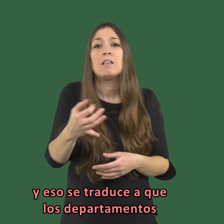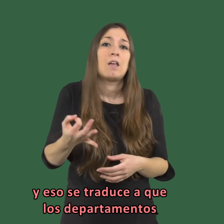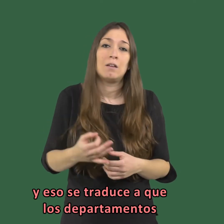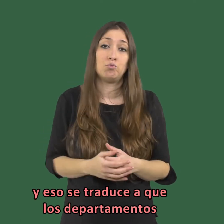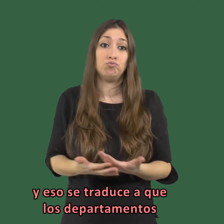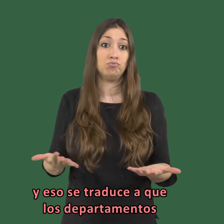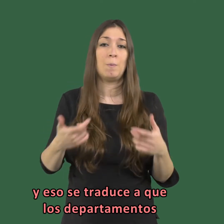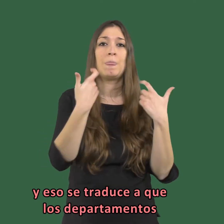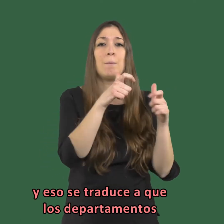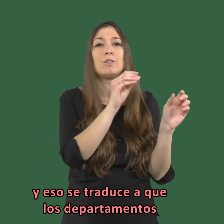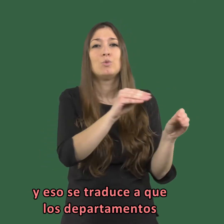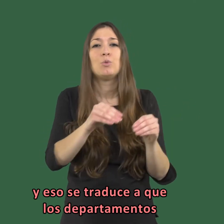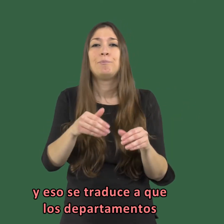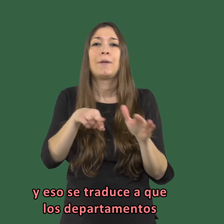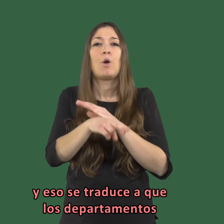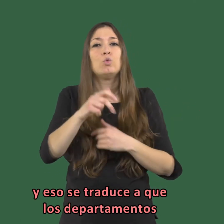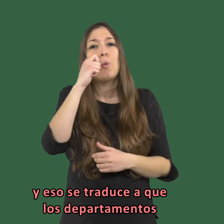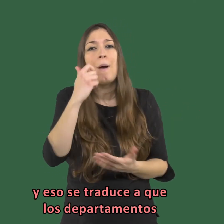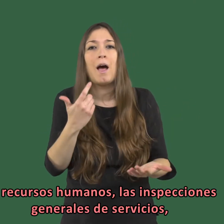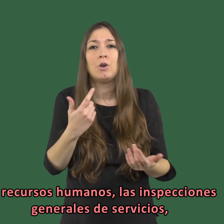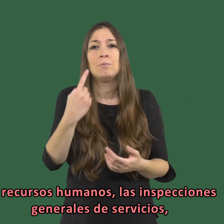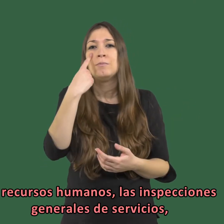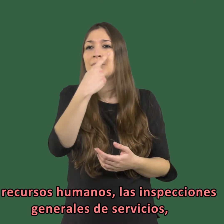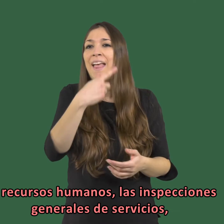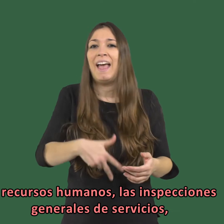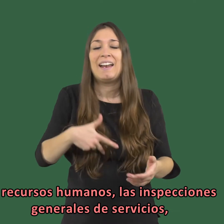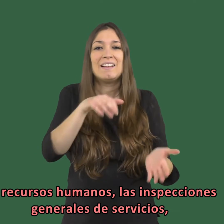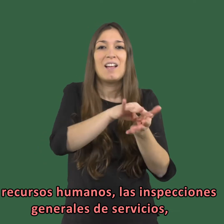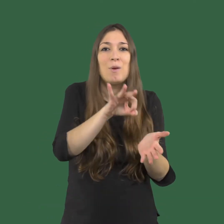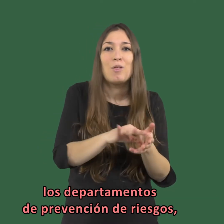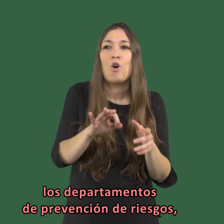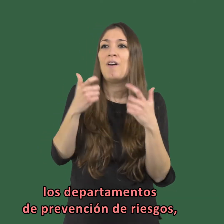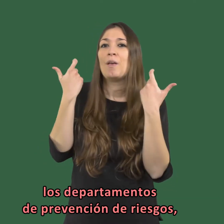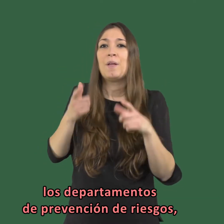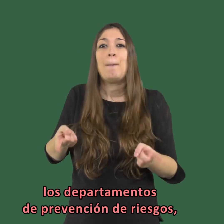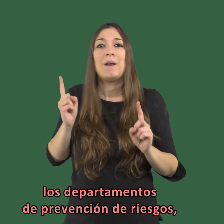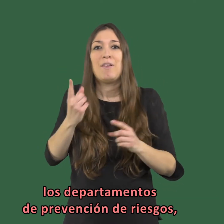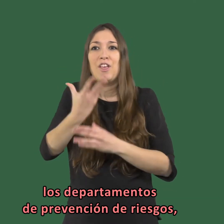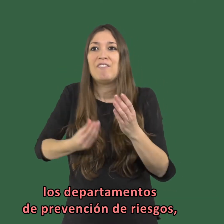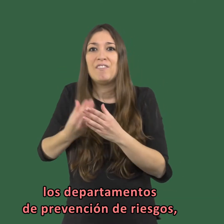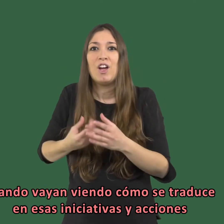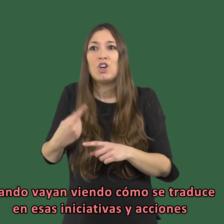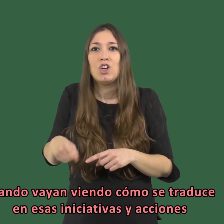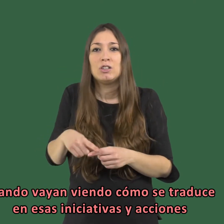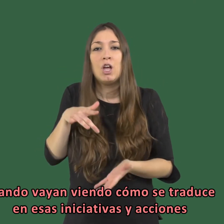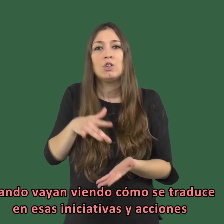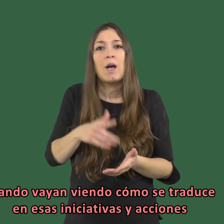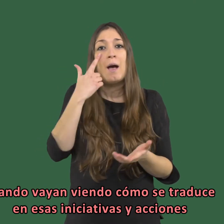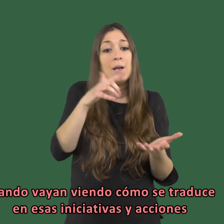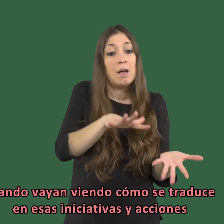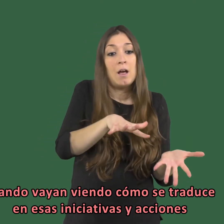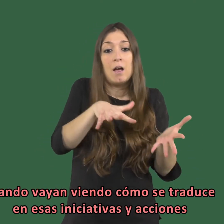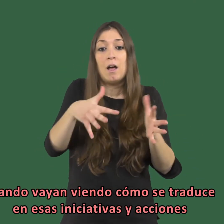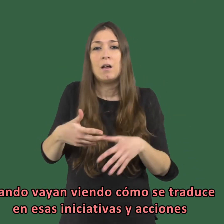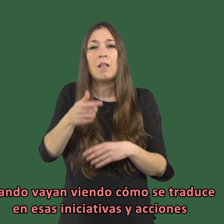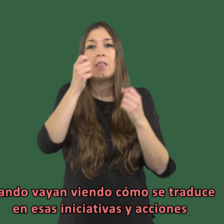se traduce a que los departamentos de recursos humanos, las inspecciones generales de servicio, los departamentos de prevención de riesgos, cuando vayan viendo cómo